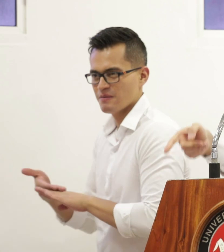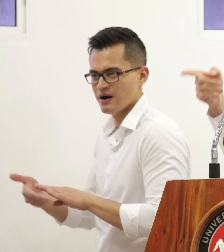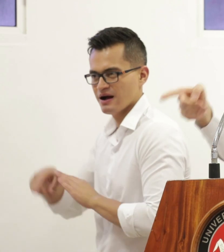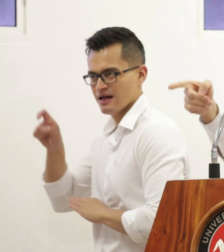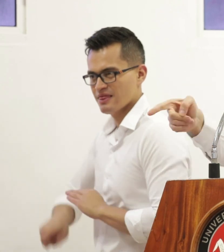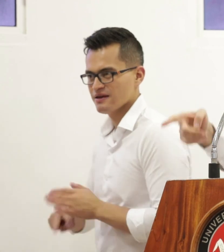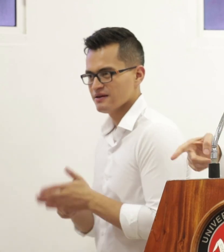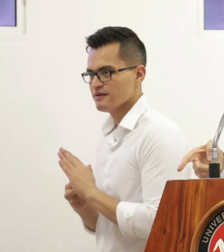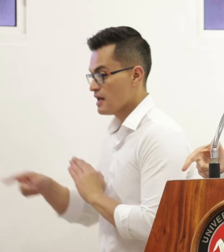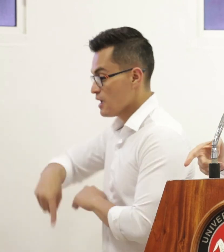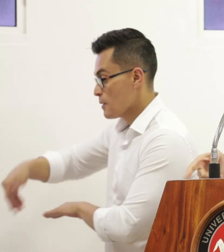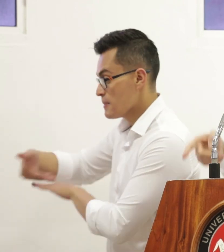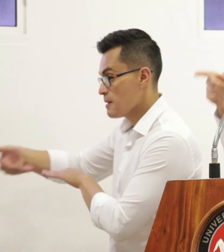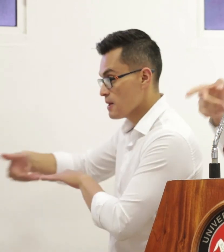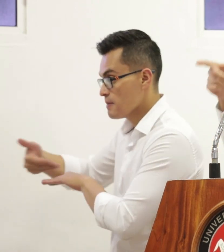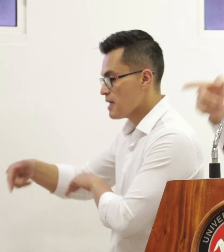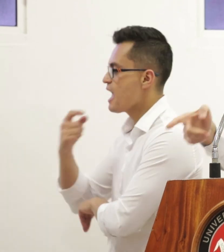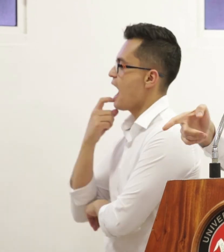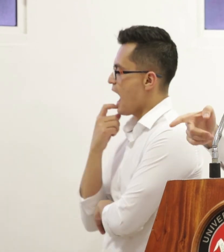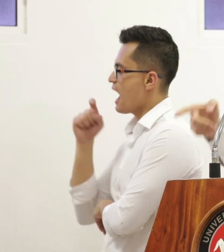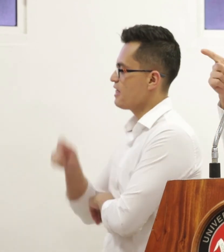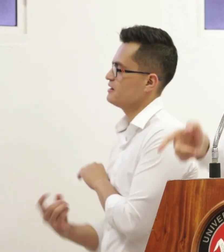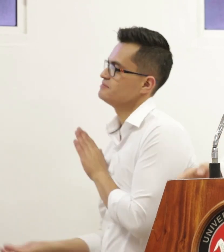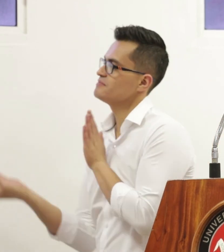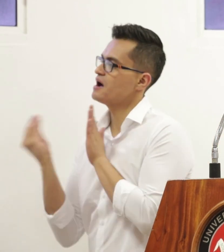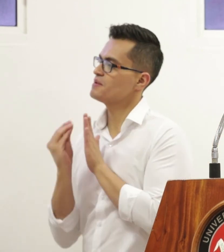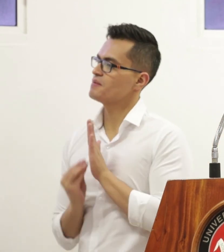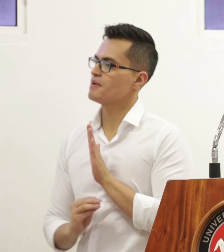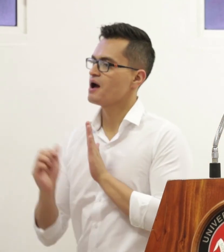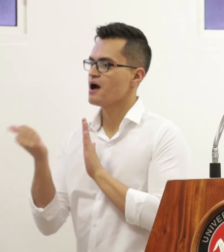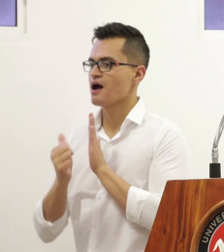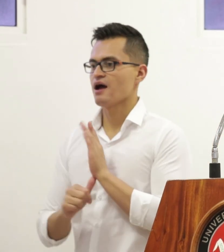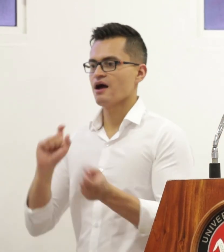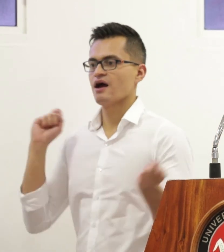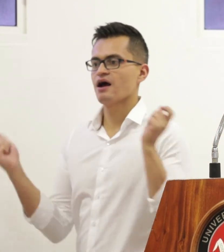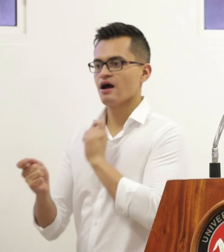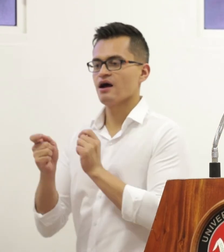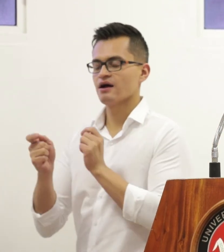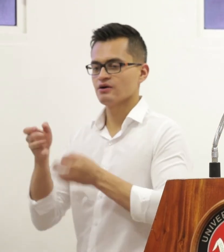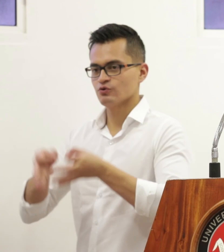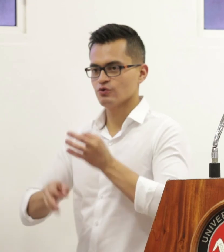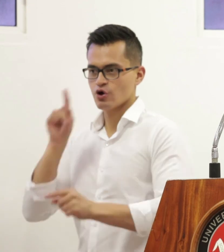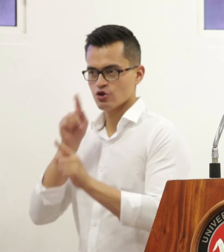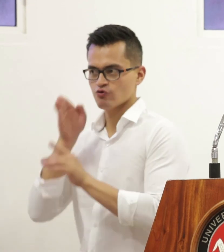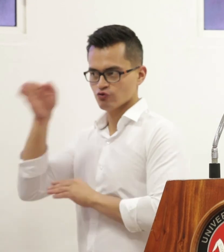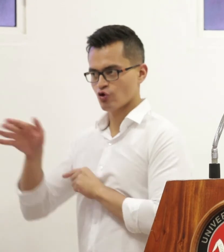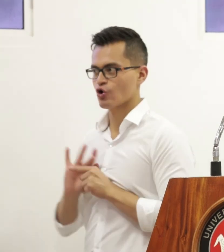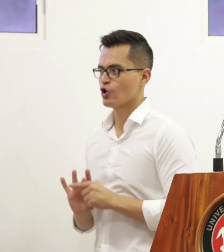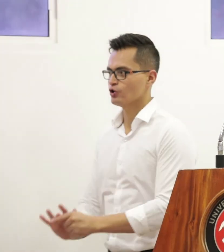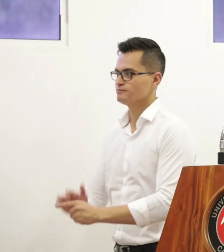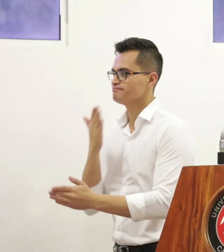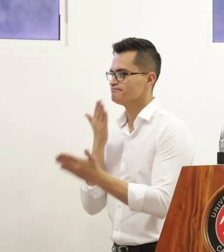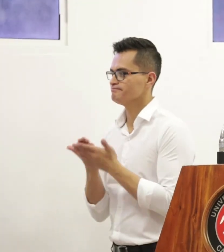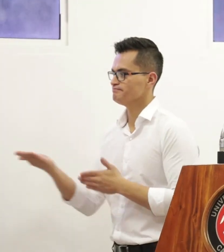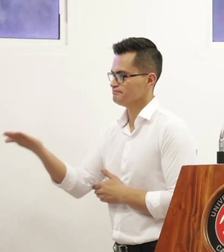Colombia lo que debe marcar esa agenda de reforma de justicia del futuro. Muchísimas gracias a ustedes.